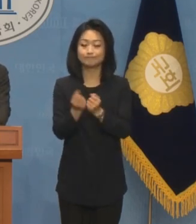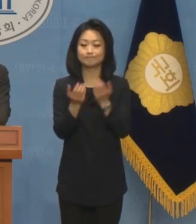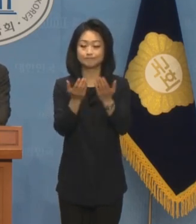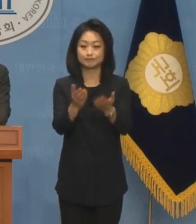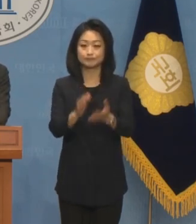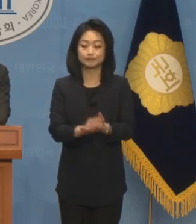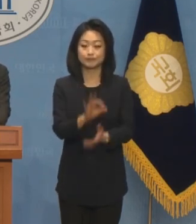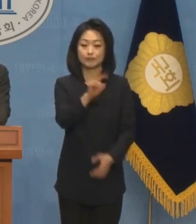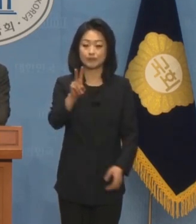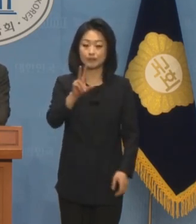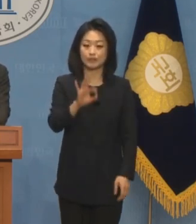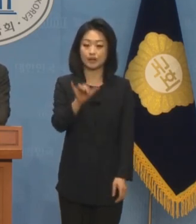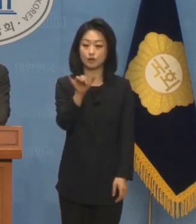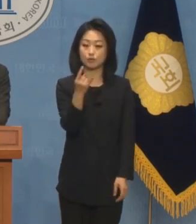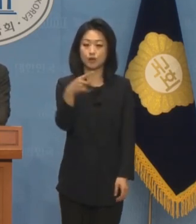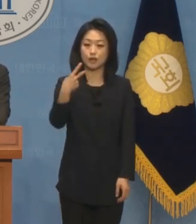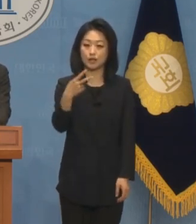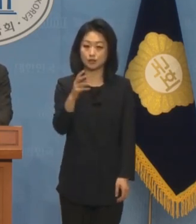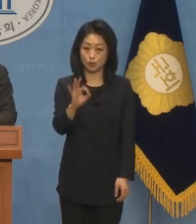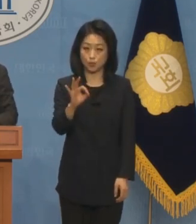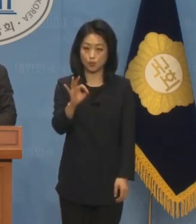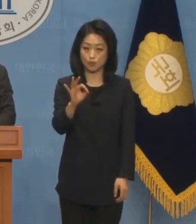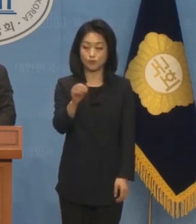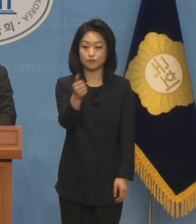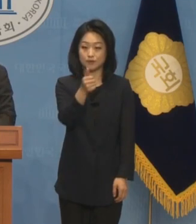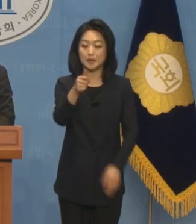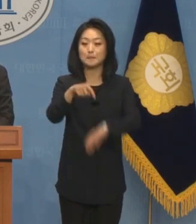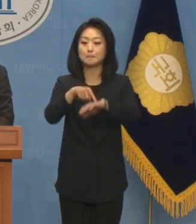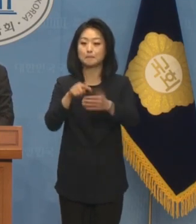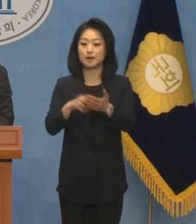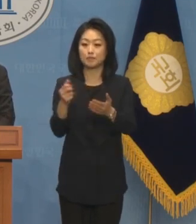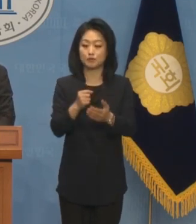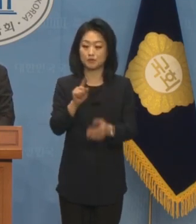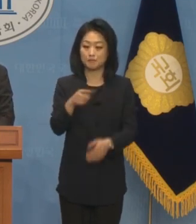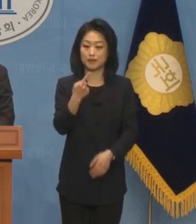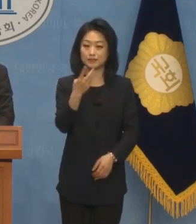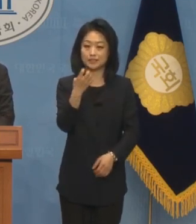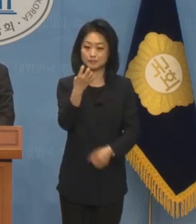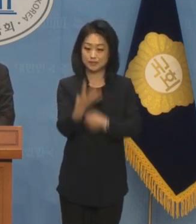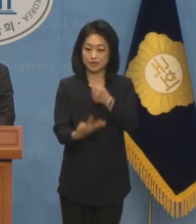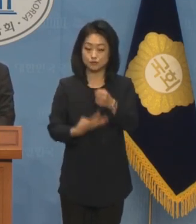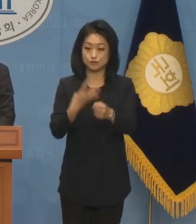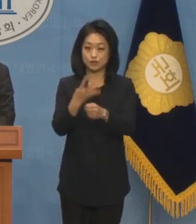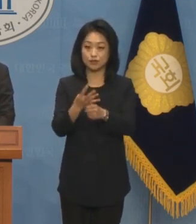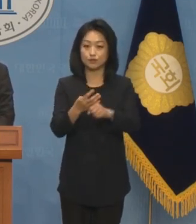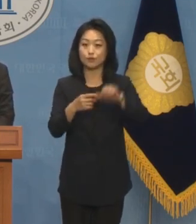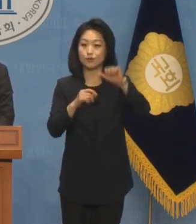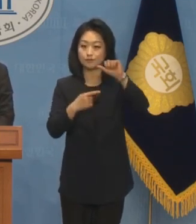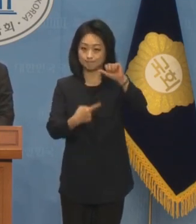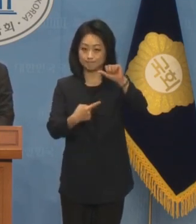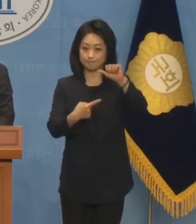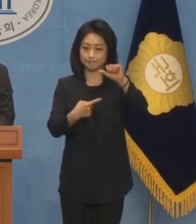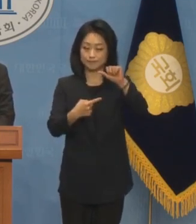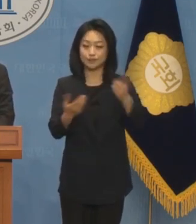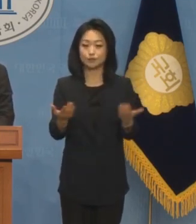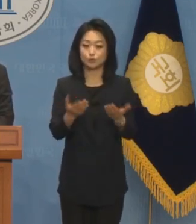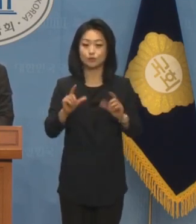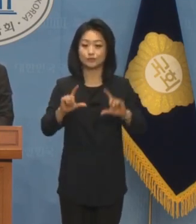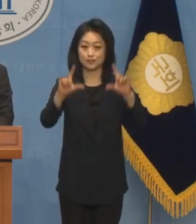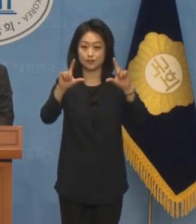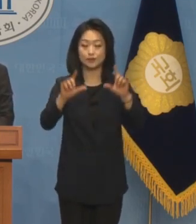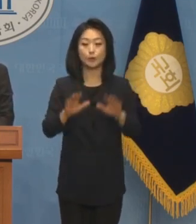양동 열사의 마음으로 134주년 노동절을 맞이합니다 134주년